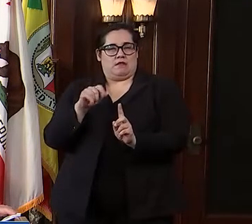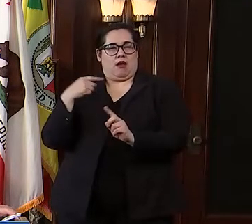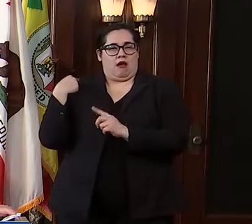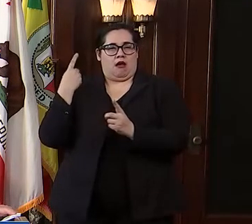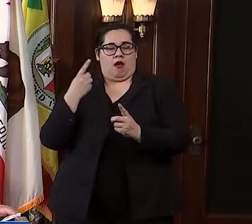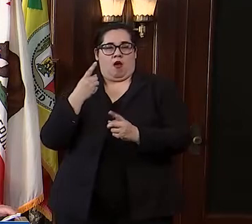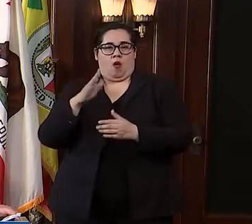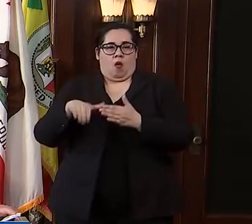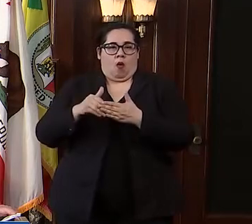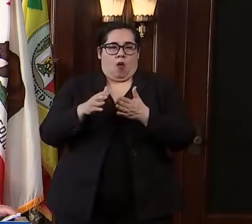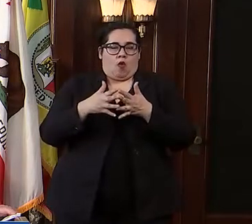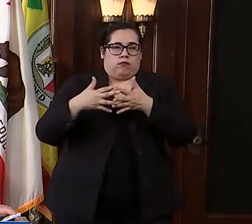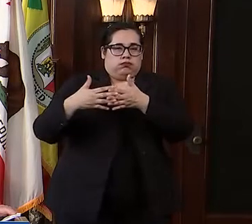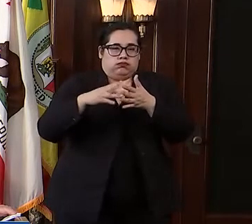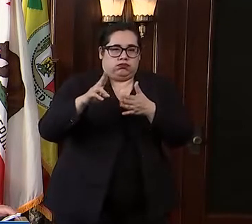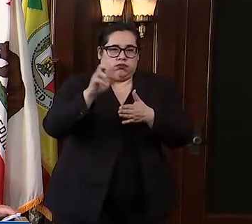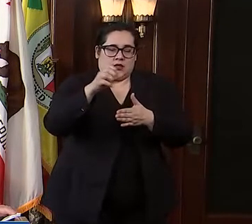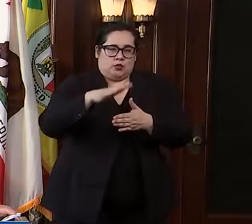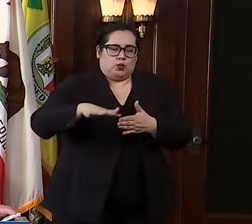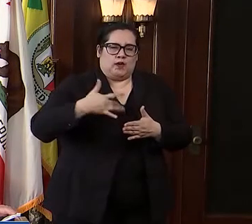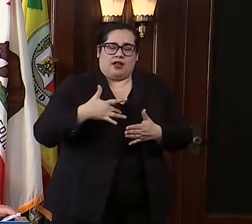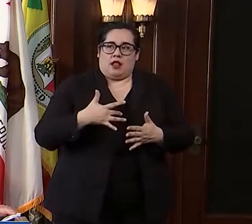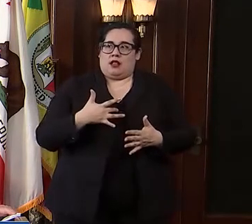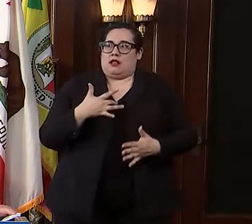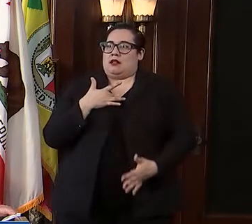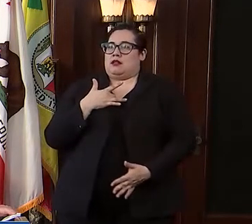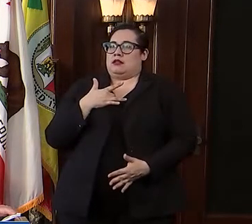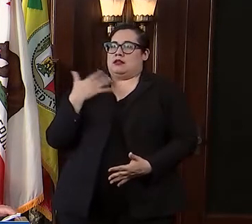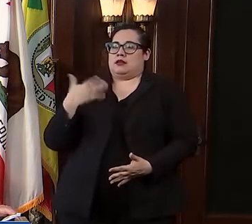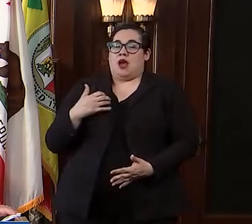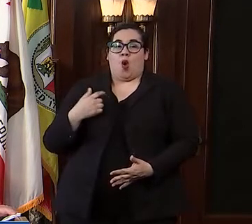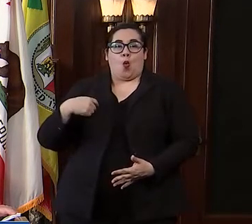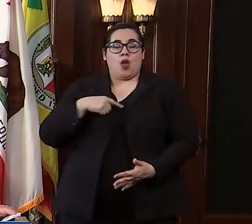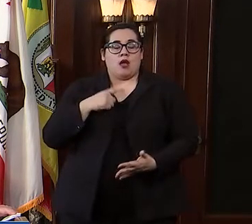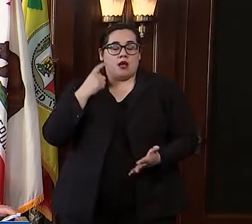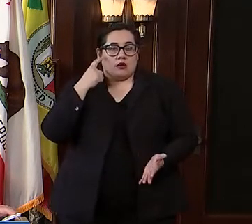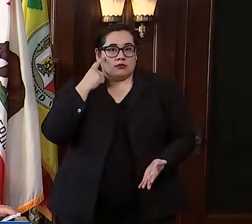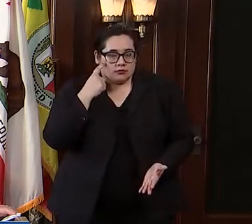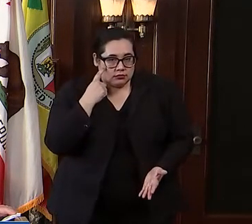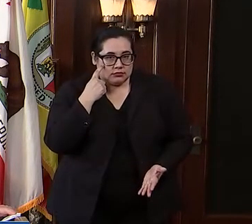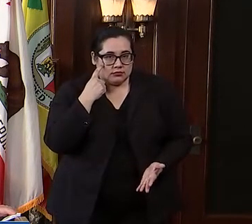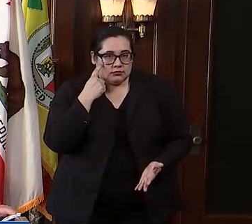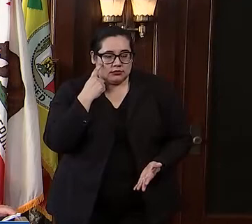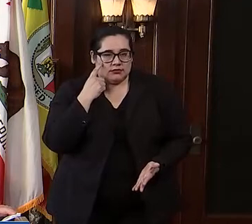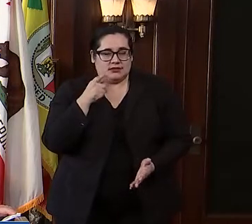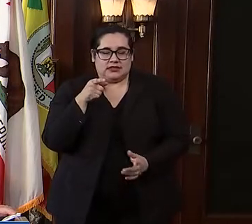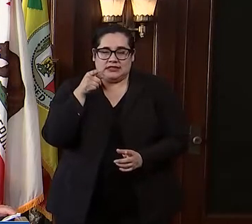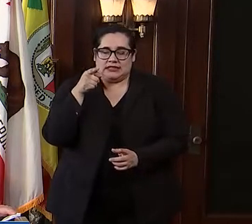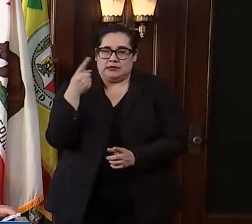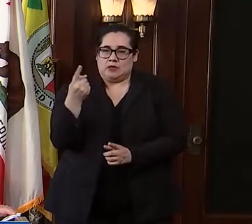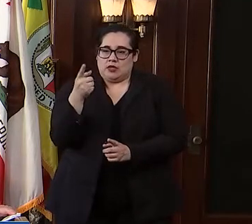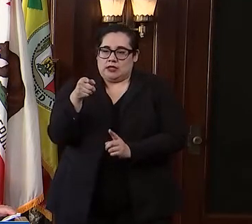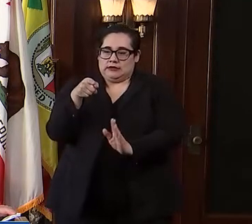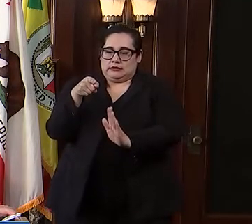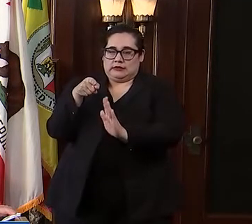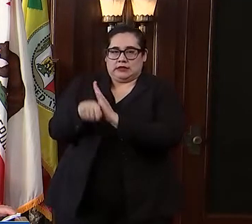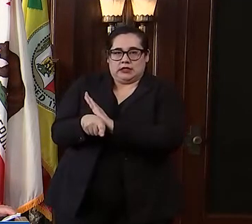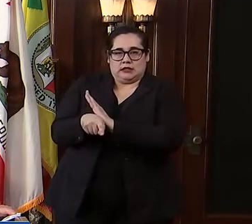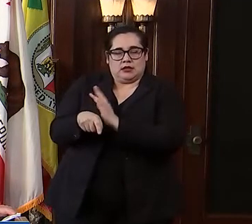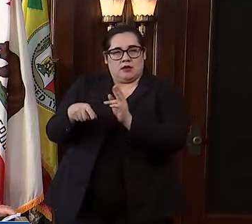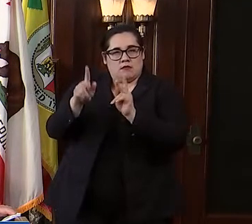el país. Nosotros fuimos testigos del asesinato de George